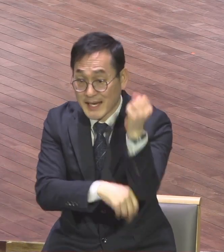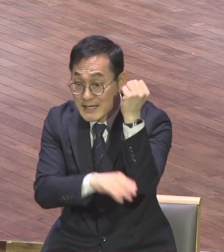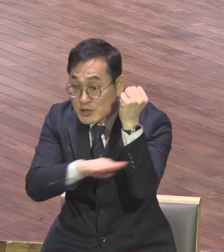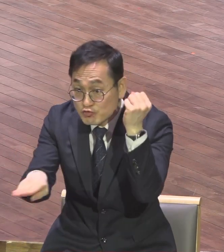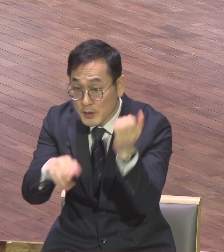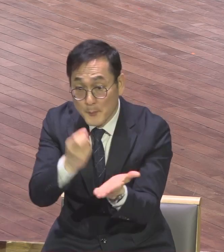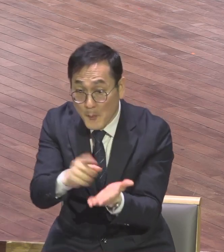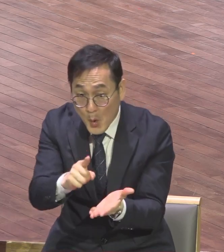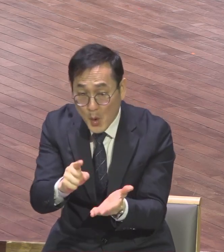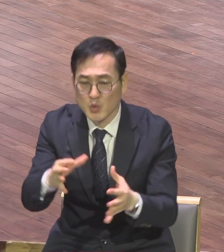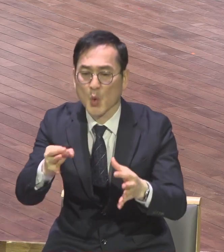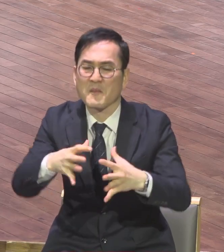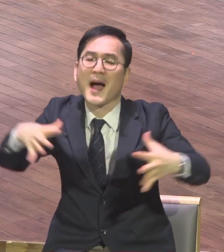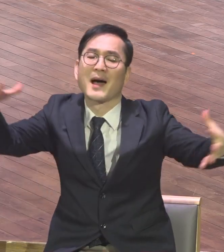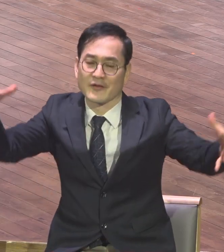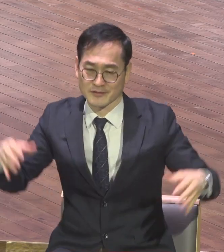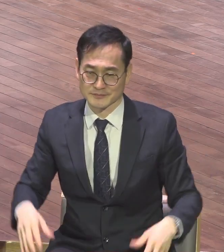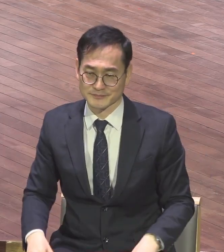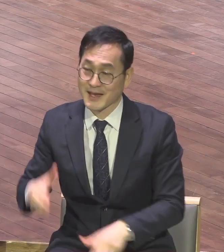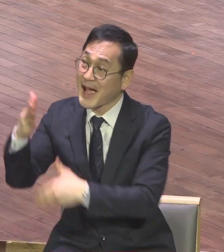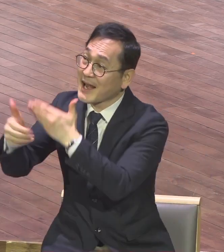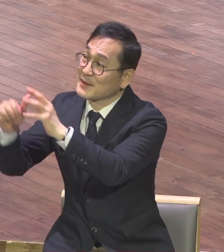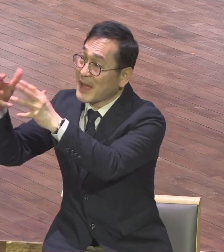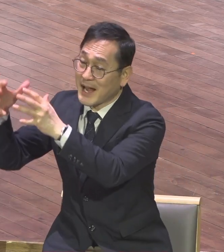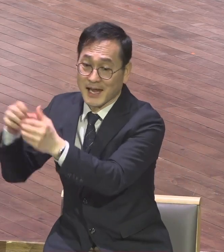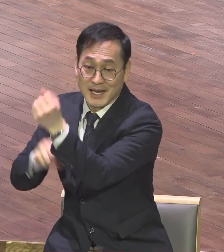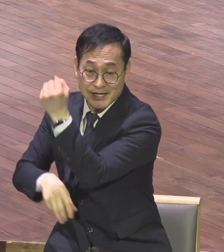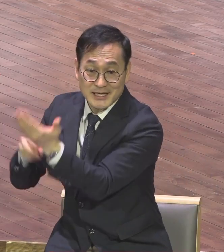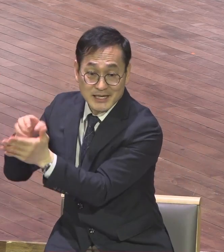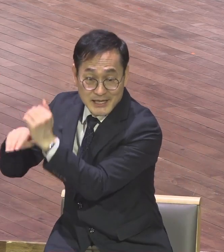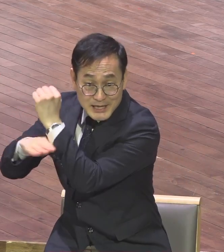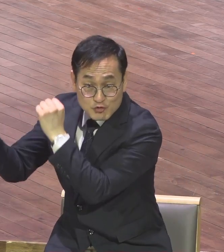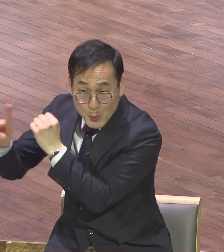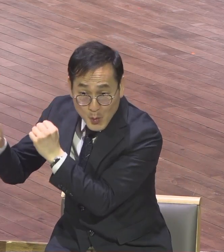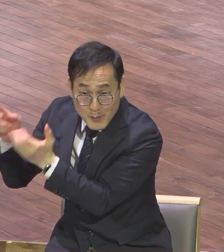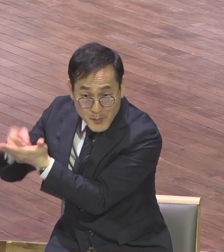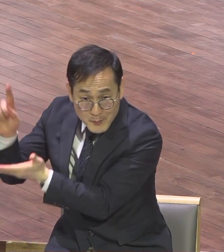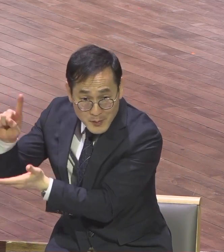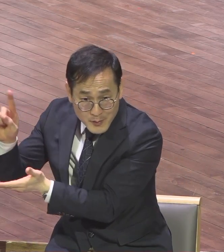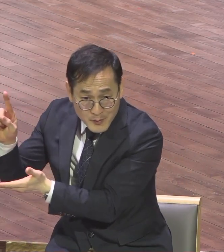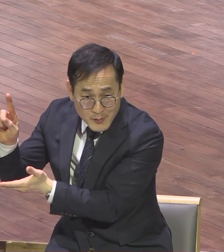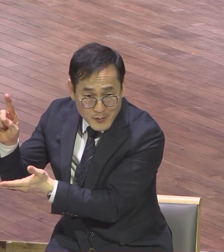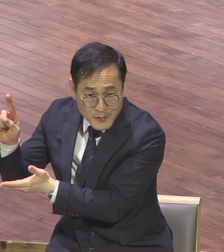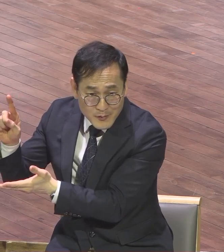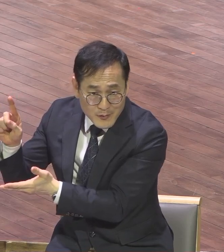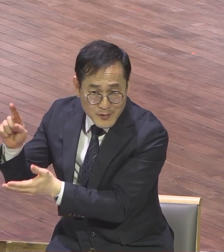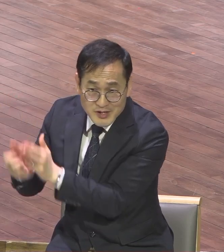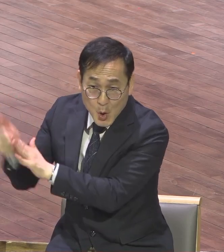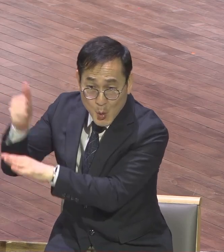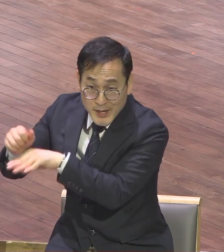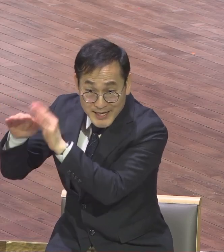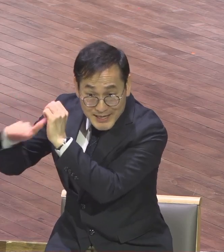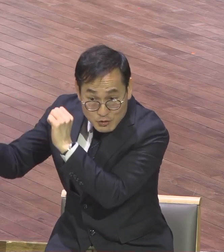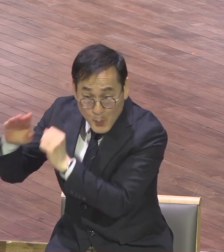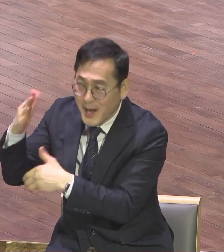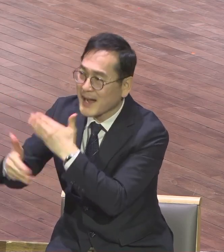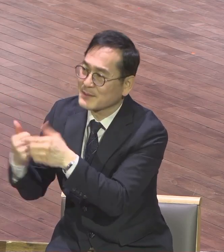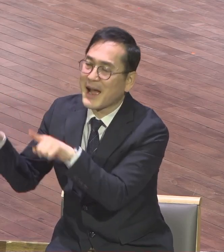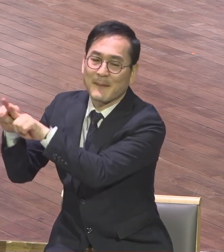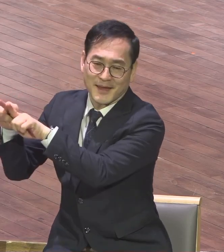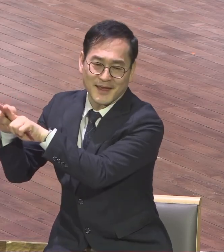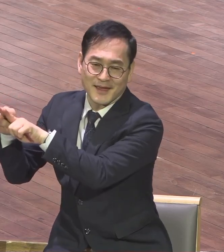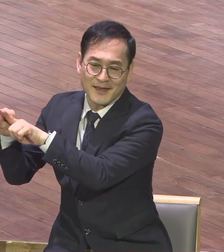하지요. 그런데 하나님 나라에서의 성공의 기준은 돈 아닙니다. 하나님 나라에서의 성공의 기준은 하나님과